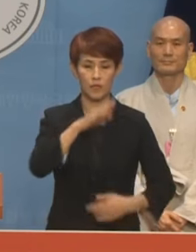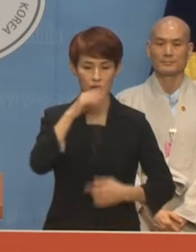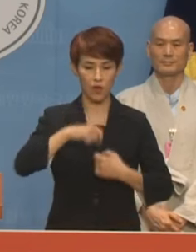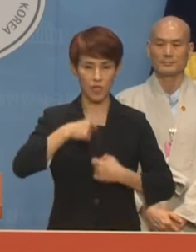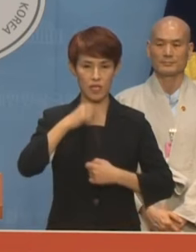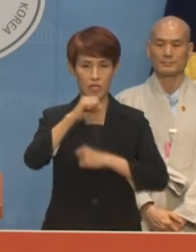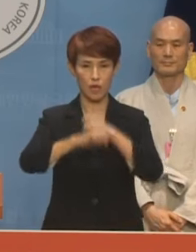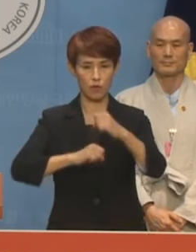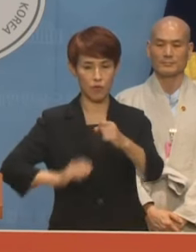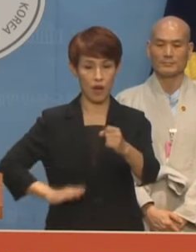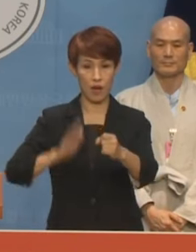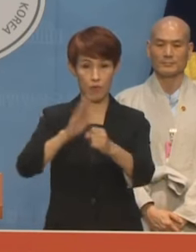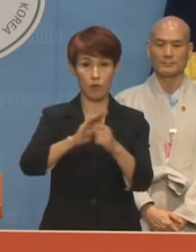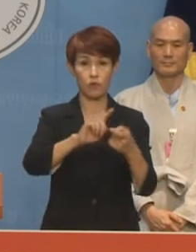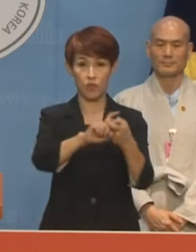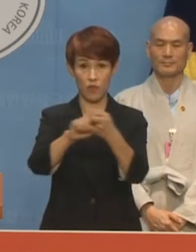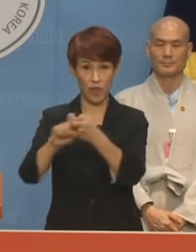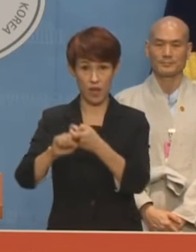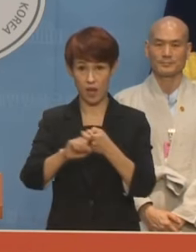정의자유해병연대에서